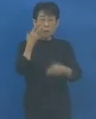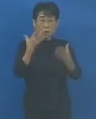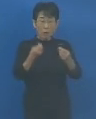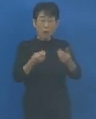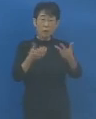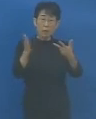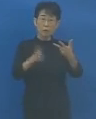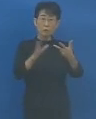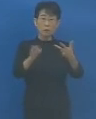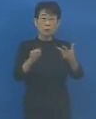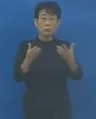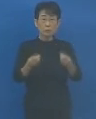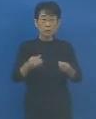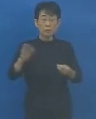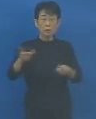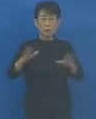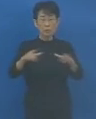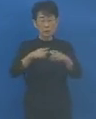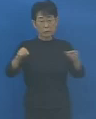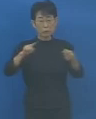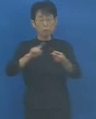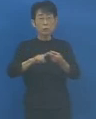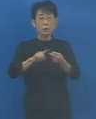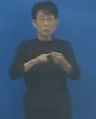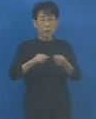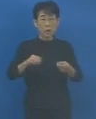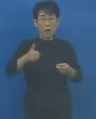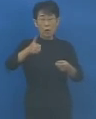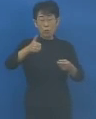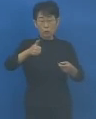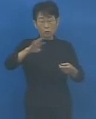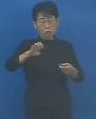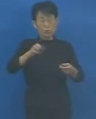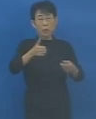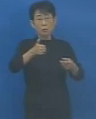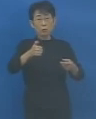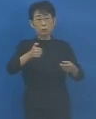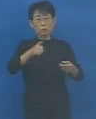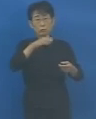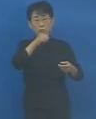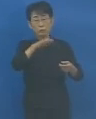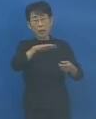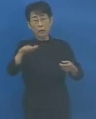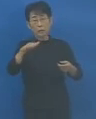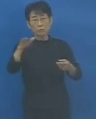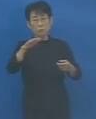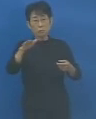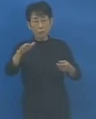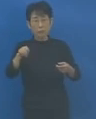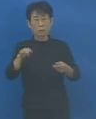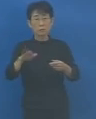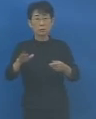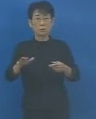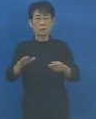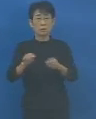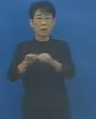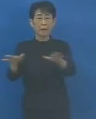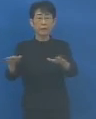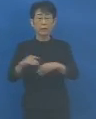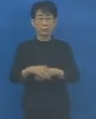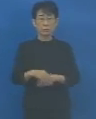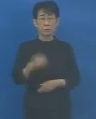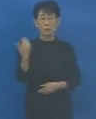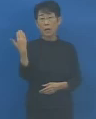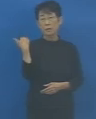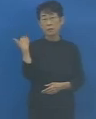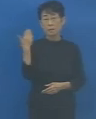同様に50代40代以下にかなり中心が移ってきているというふうな認識でよろしいんでしょうか。 先般申し上げましたよう